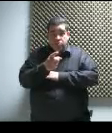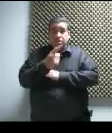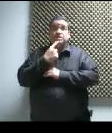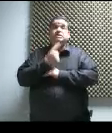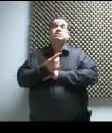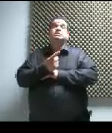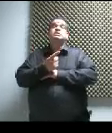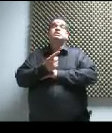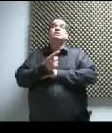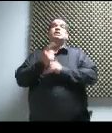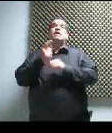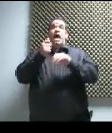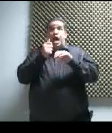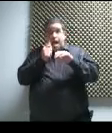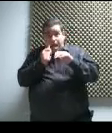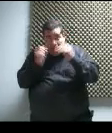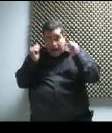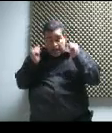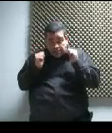leerlo, agáchase,